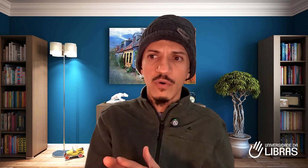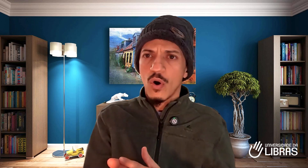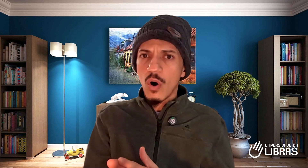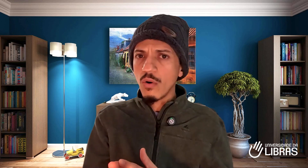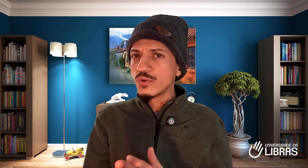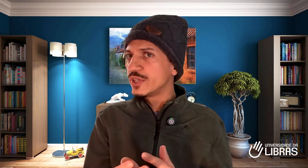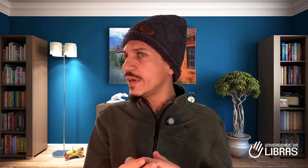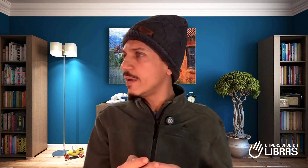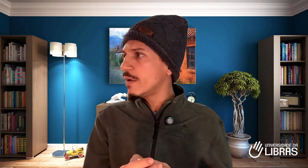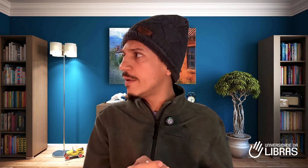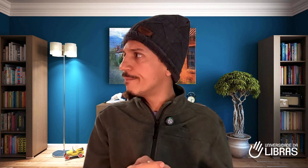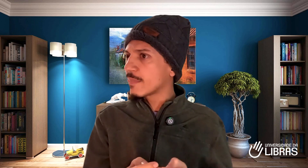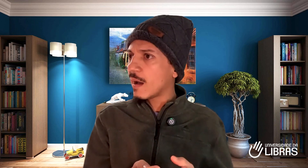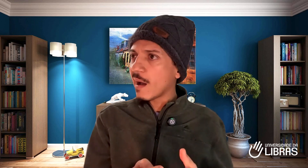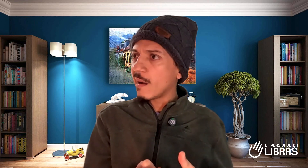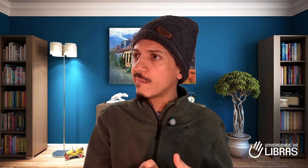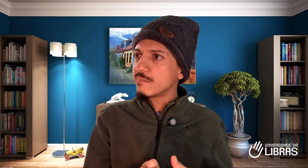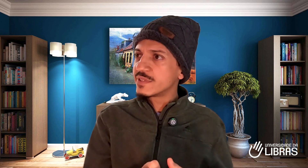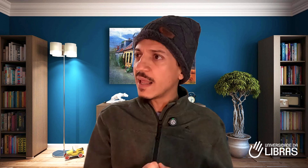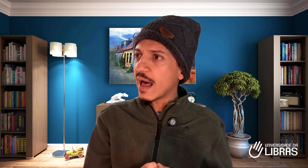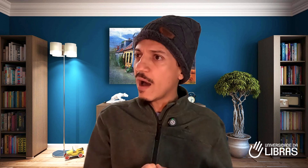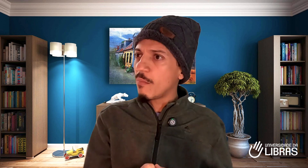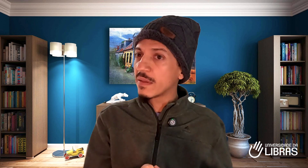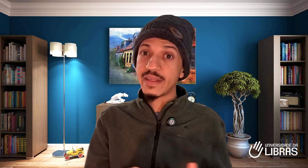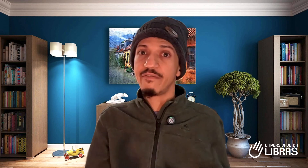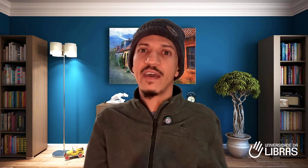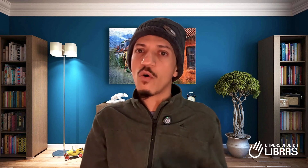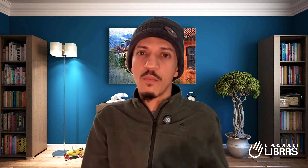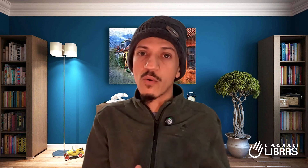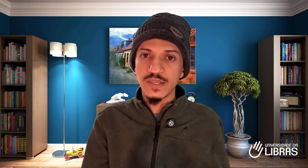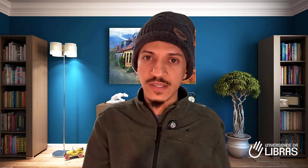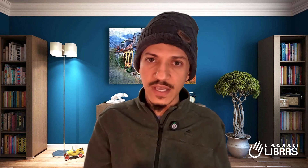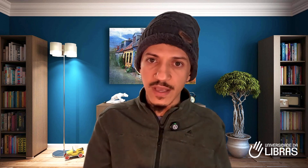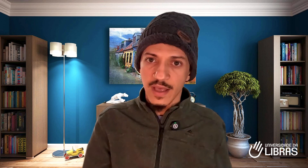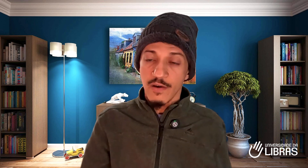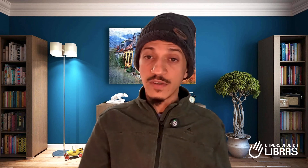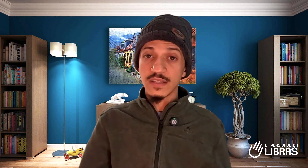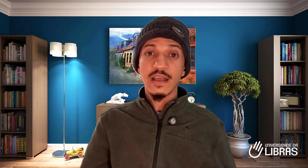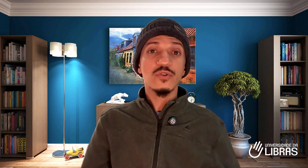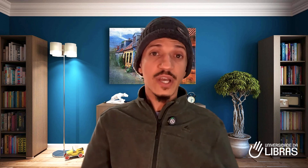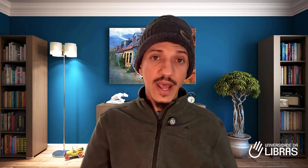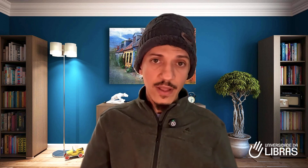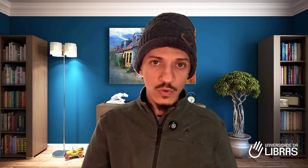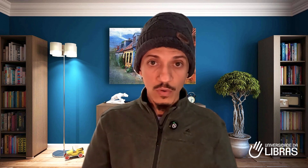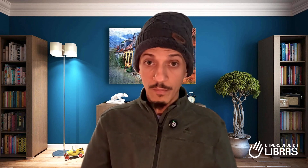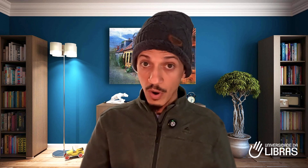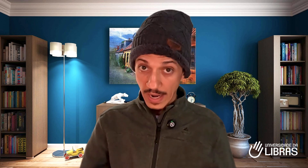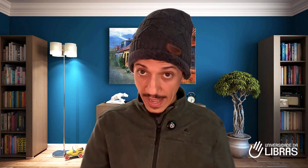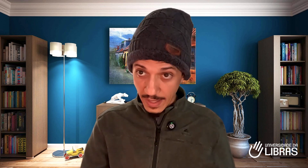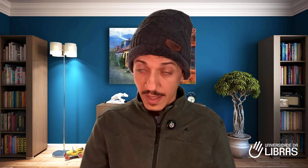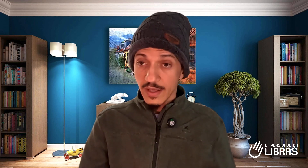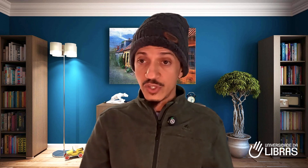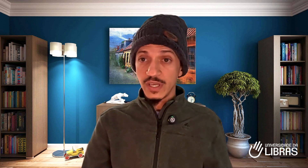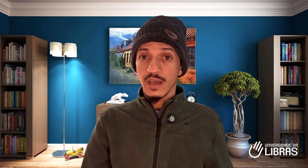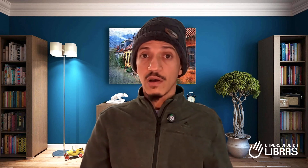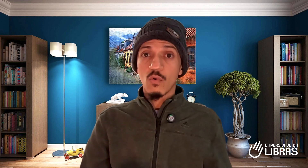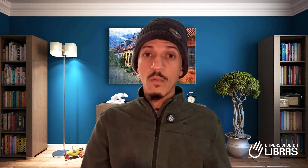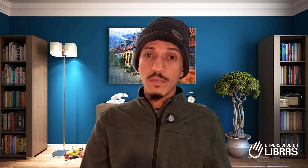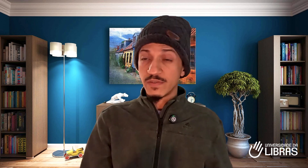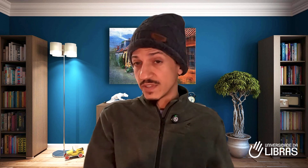ou de, uma TV, alguma coisa assim, você tem o direito, por lei, de, se você comprou